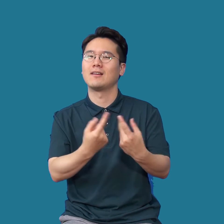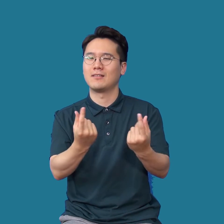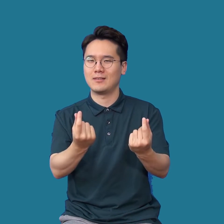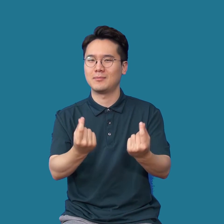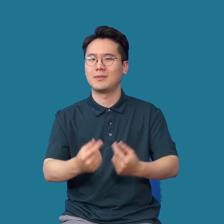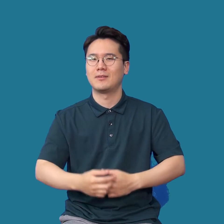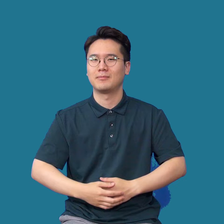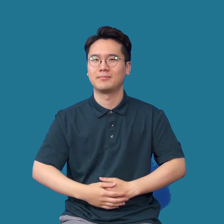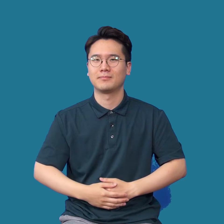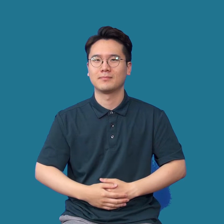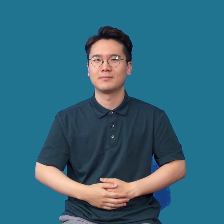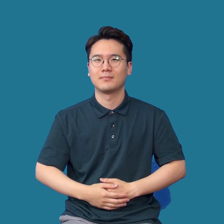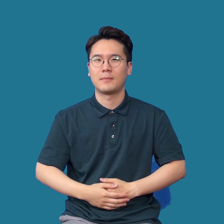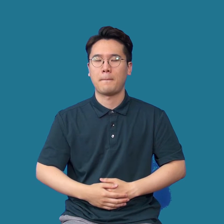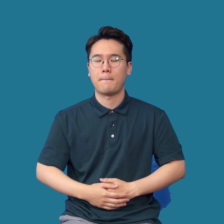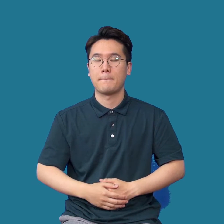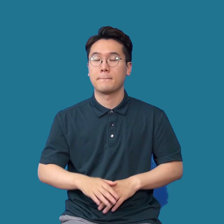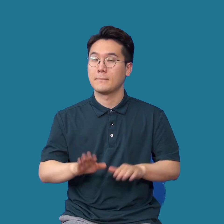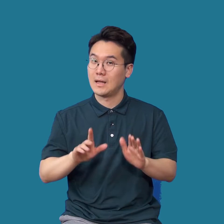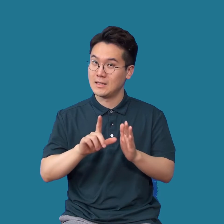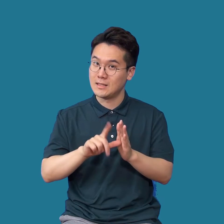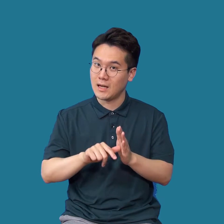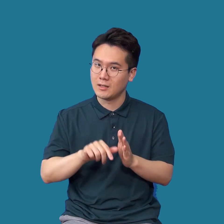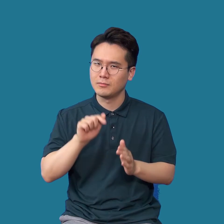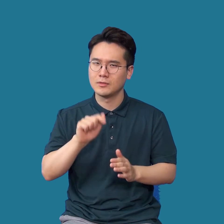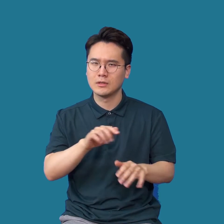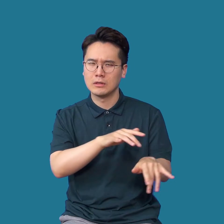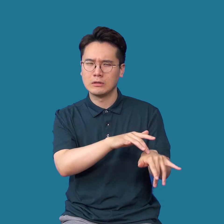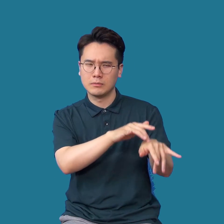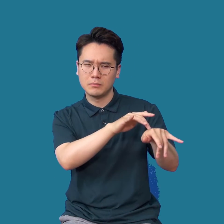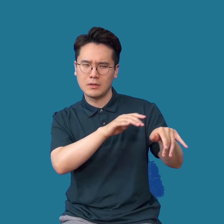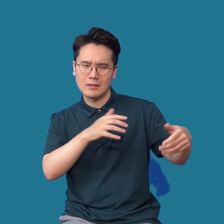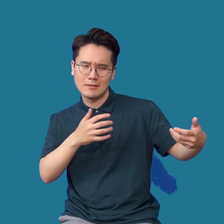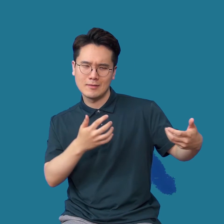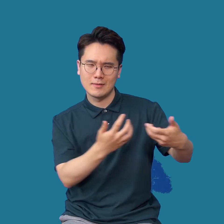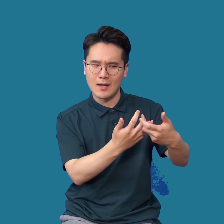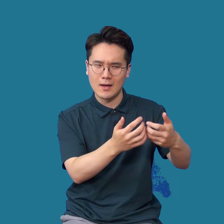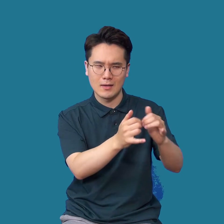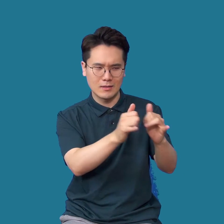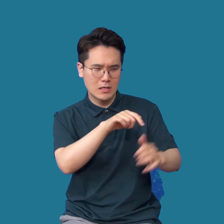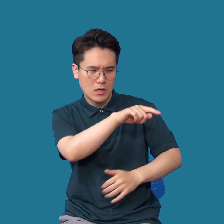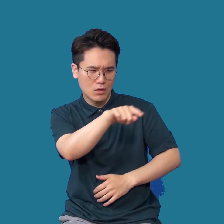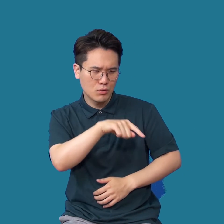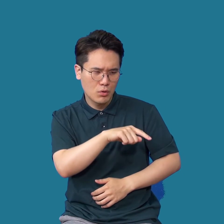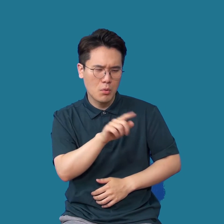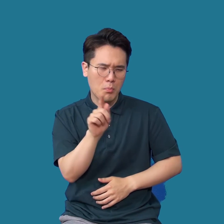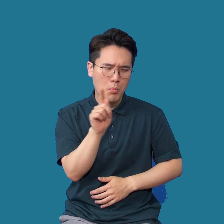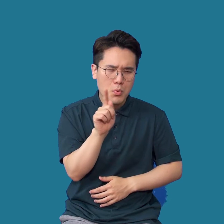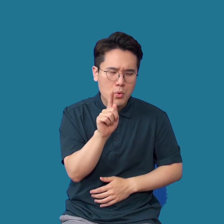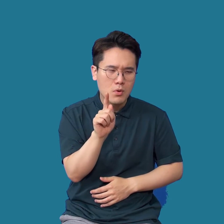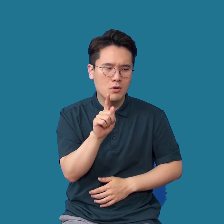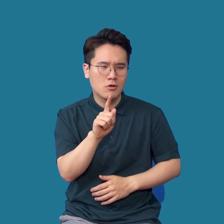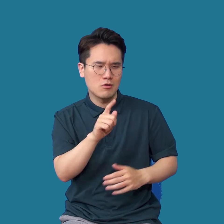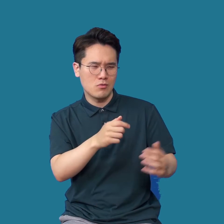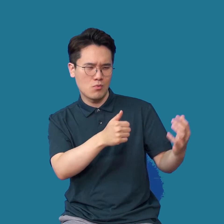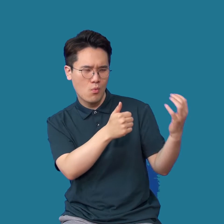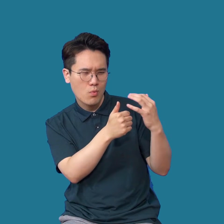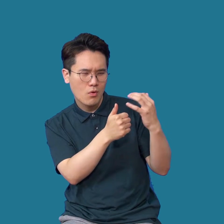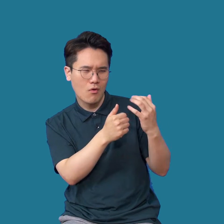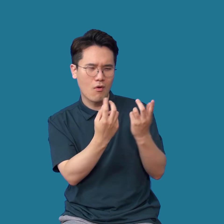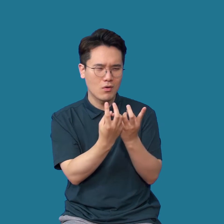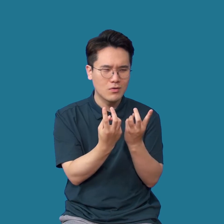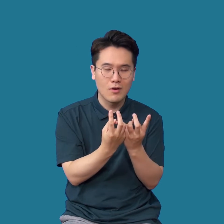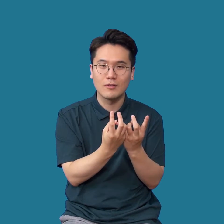이 시간은 그 대적이 뭔가, 대적이 우리를 어떻게 공격해 오는가, 그것을 한번